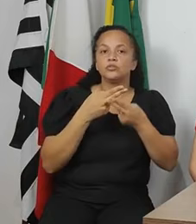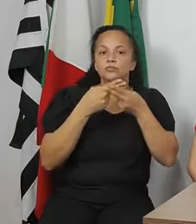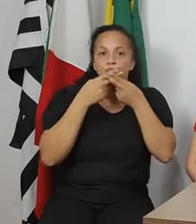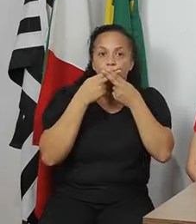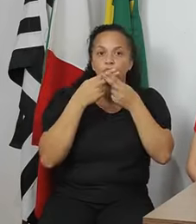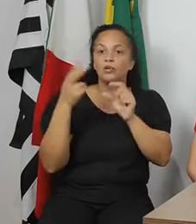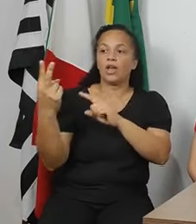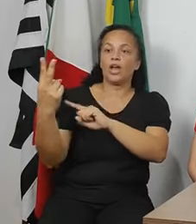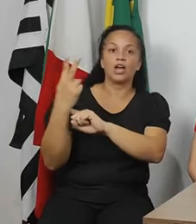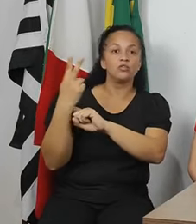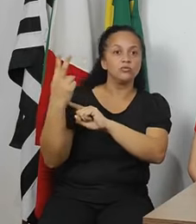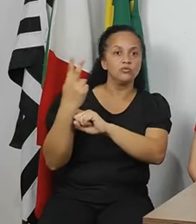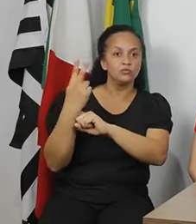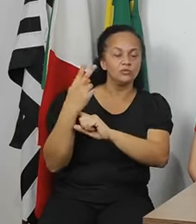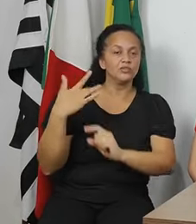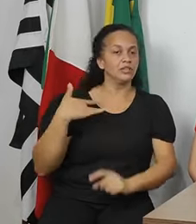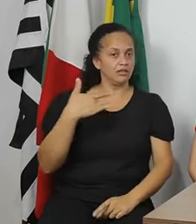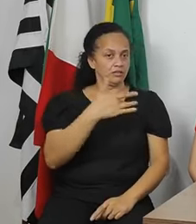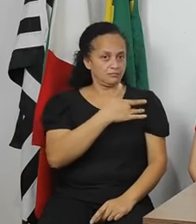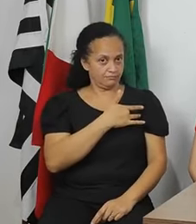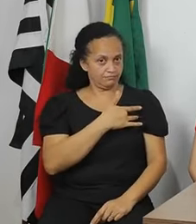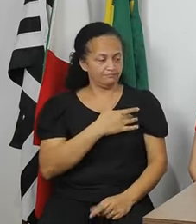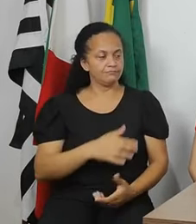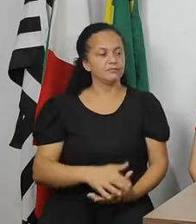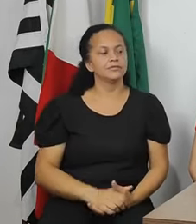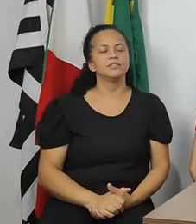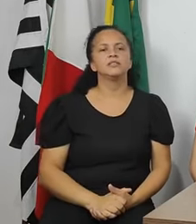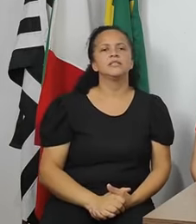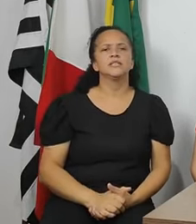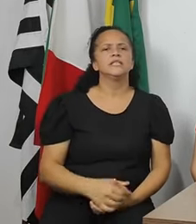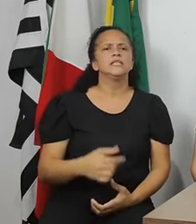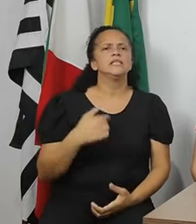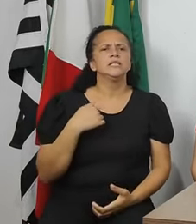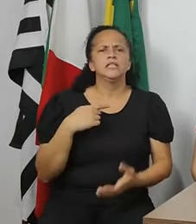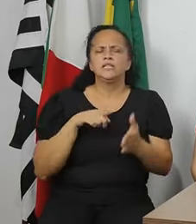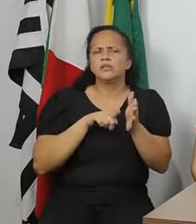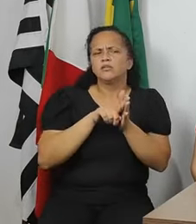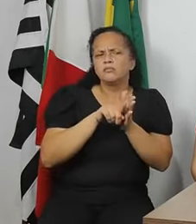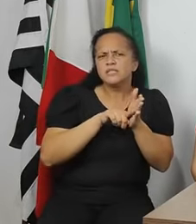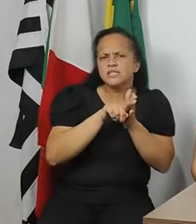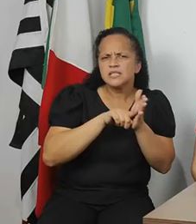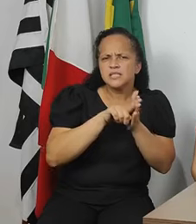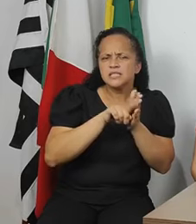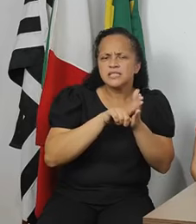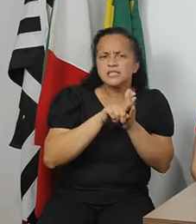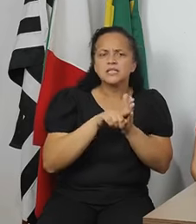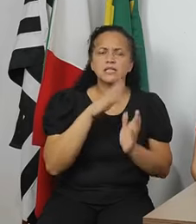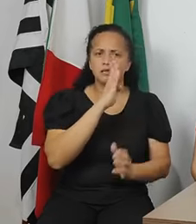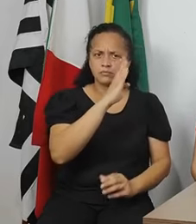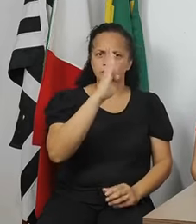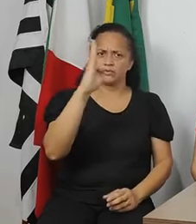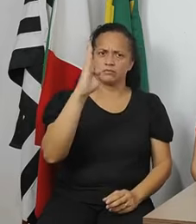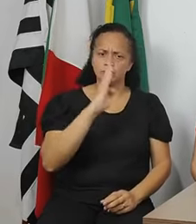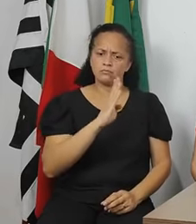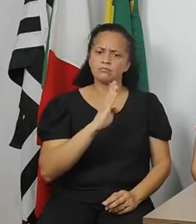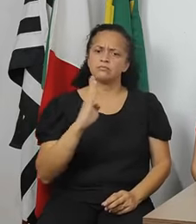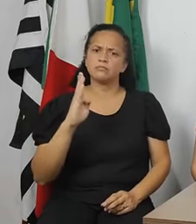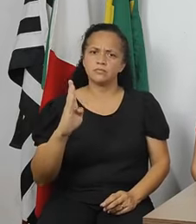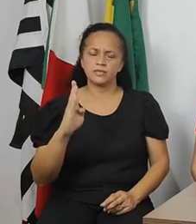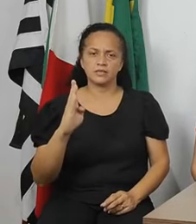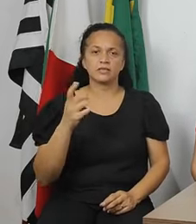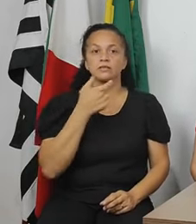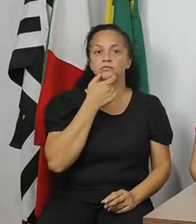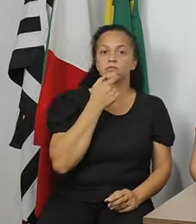eu pesquisei na Biblioteca Nacional de Medicina dos Estados Unidos, fala a respeito do jejum também, de vários